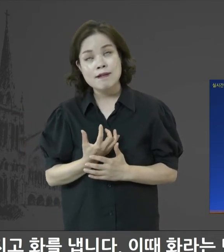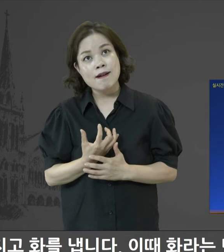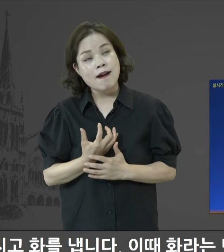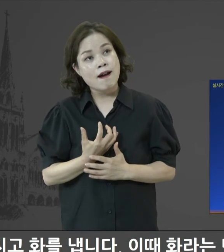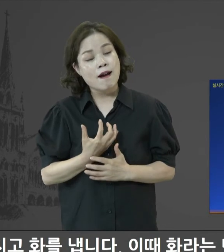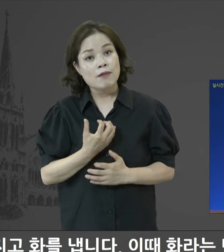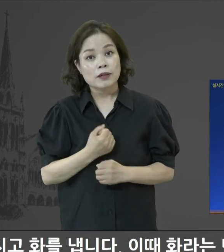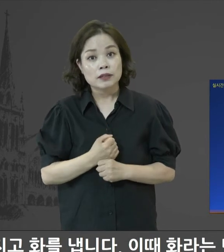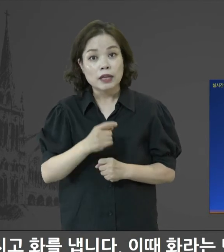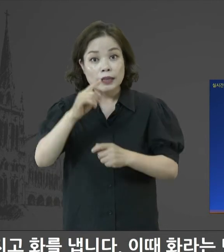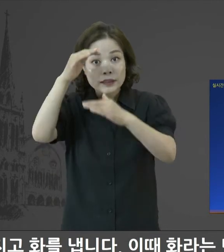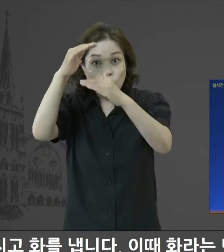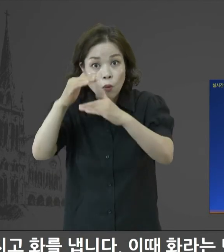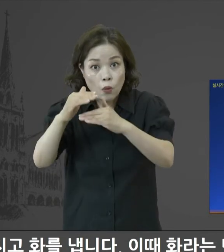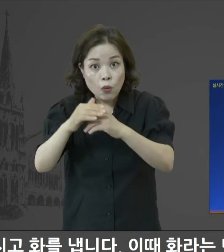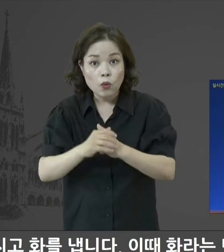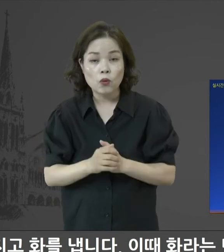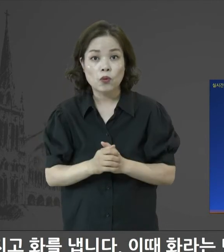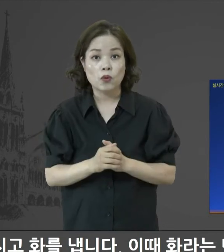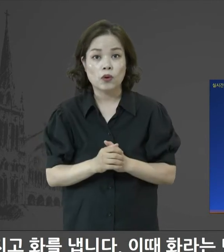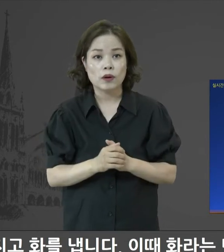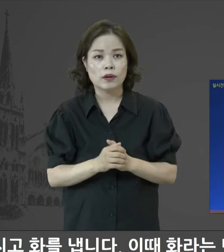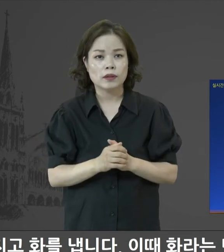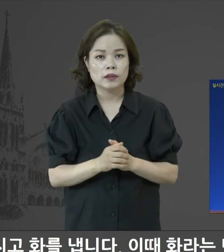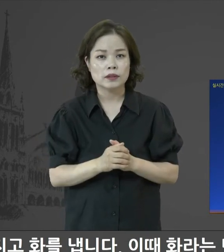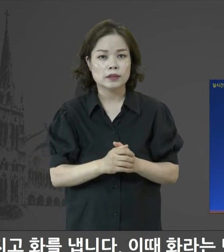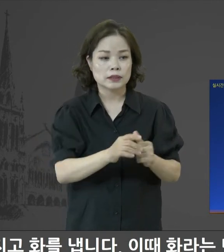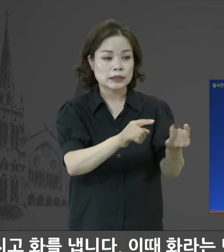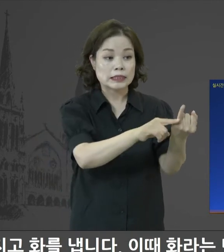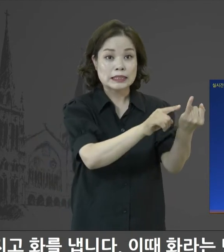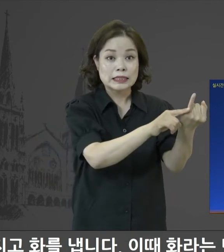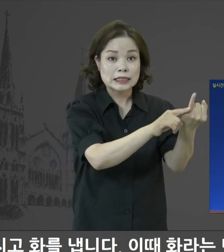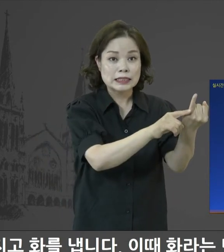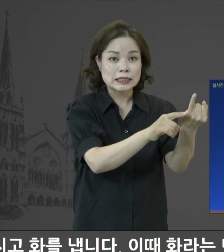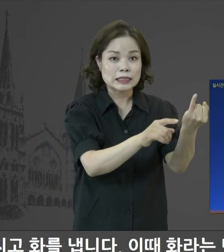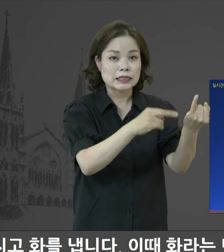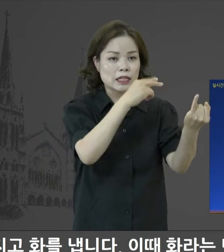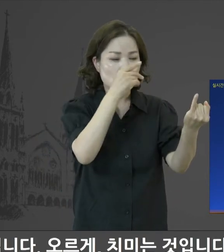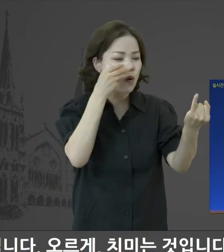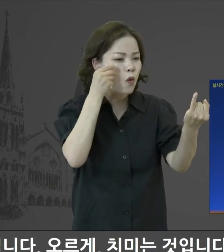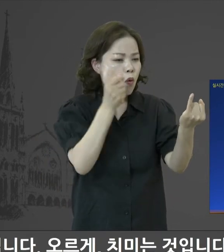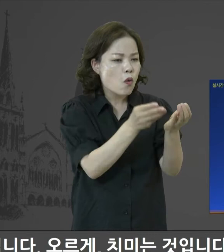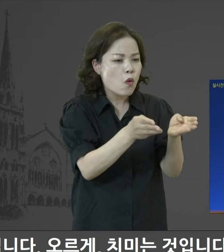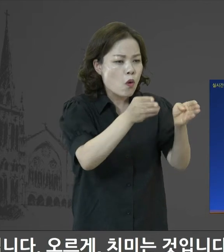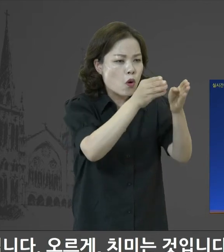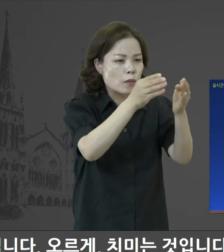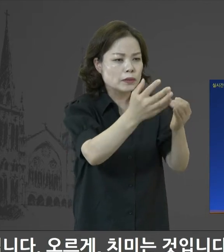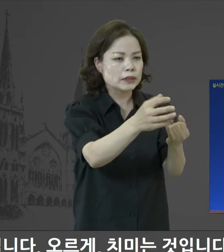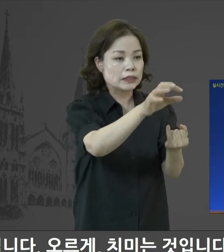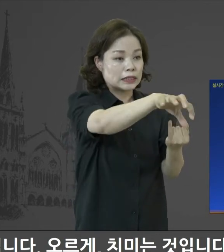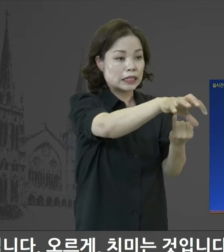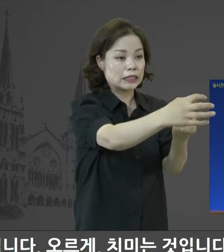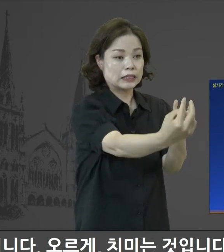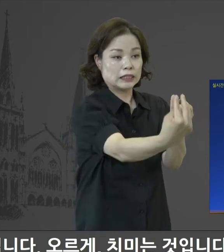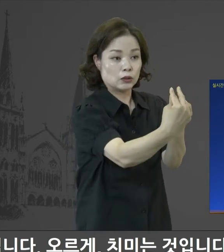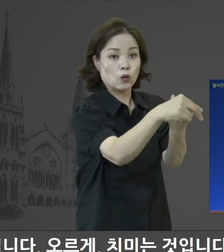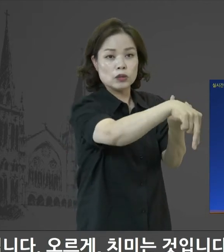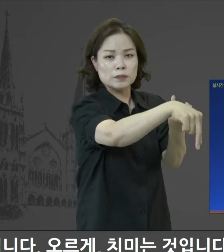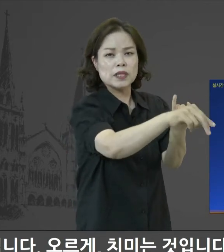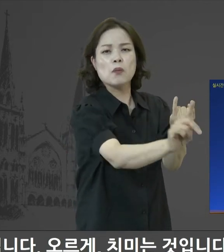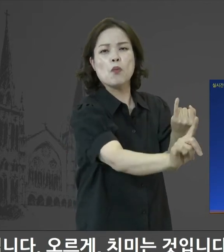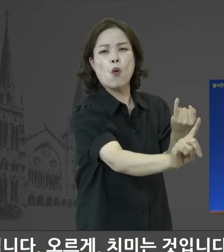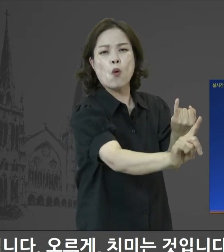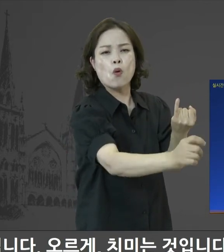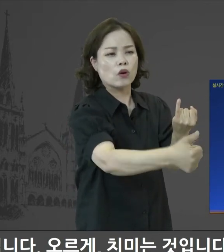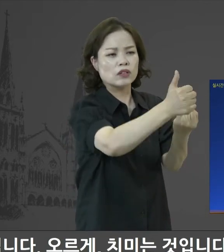여기는 그 옥합을 깨뜨린 여인을 향하여 화를 내고 있는 사람 속에 일어나고 있는 화는 그런 화가